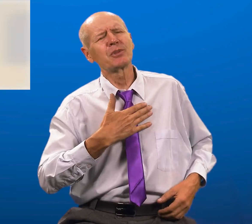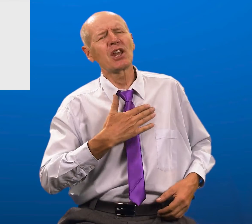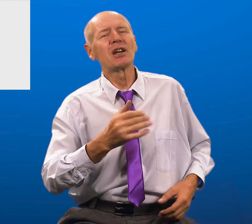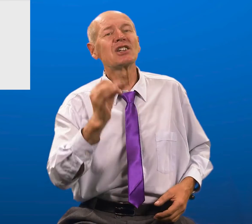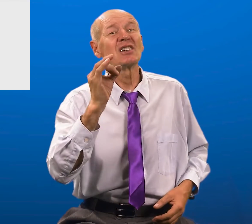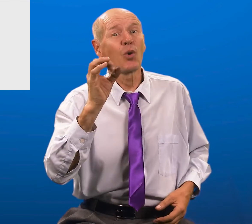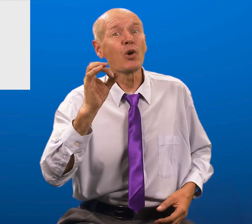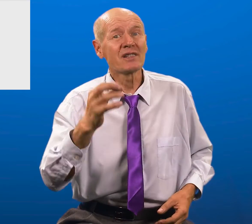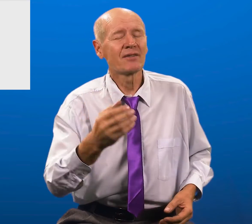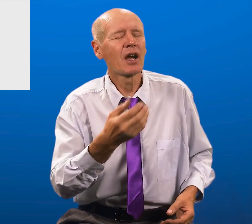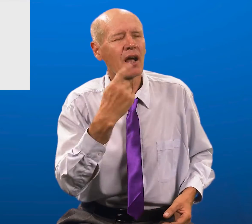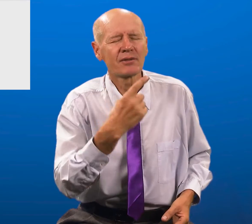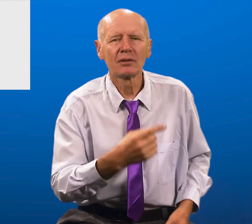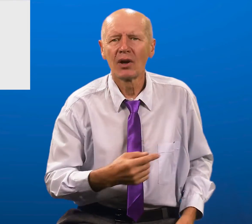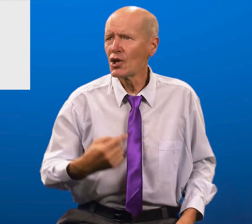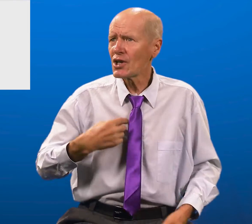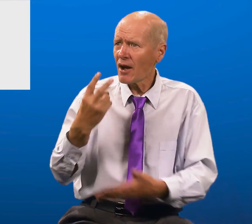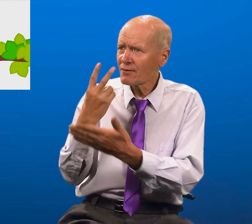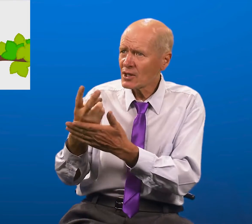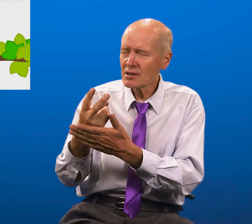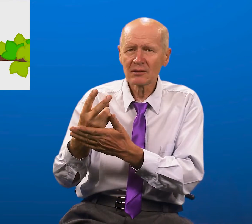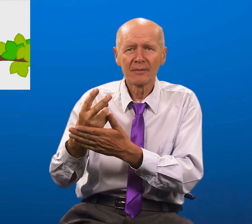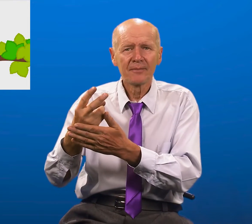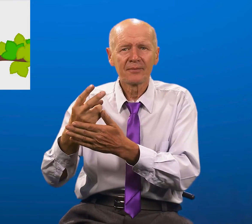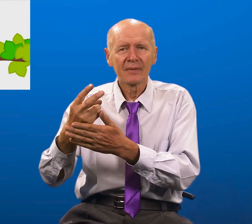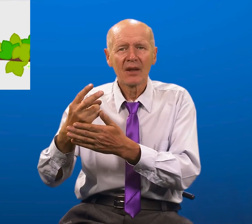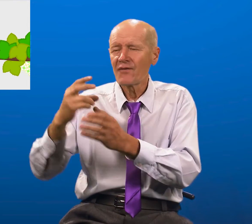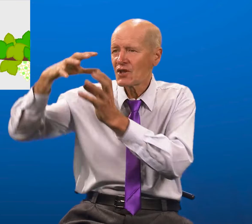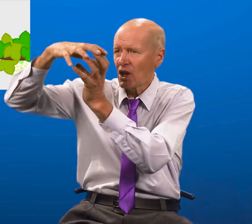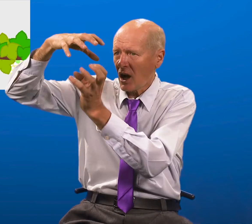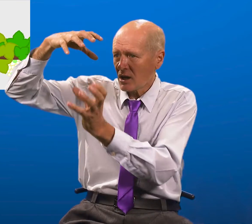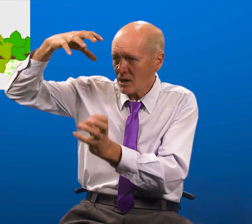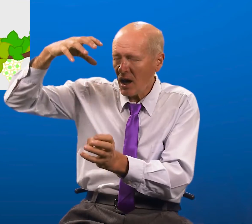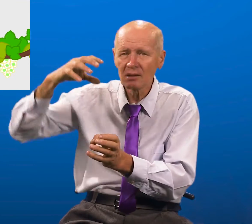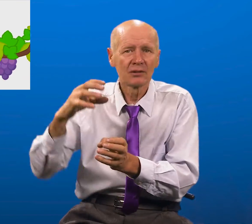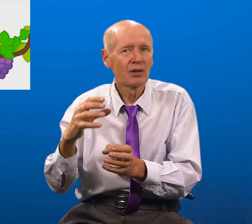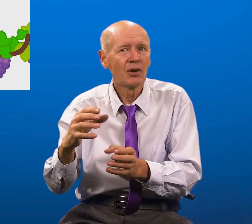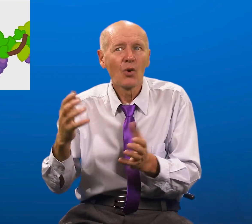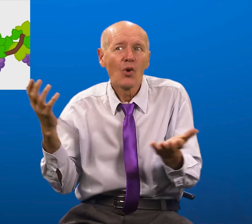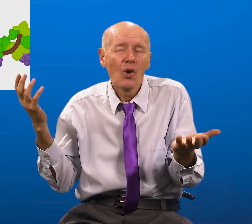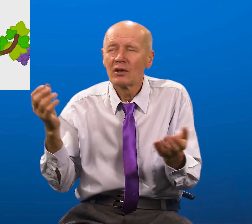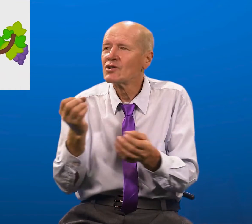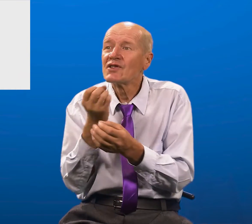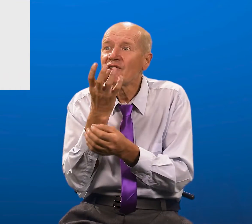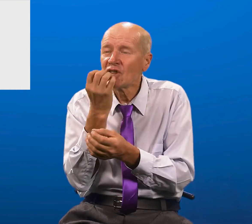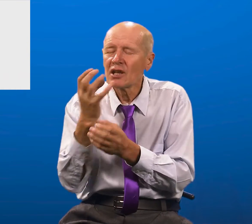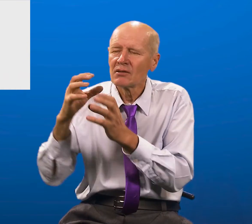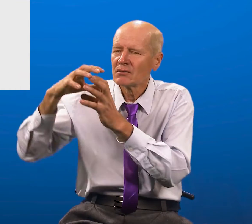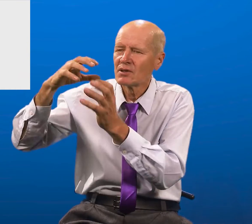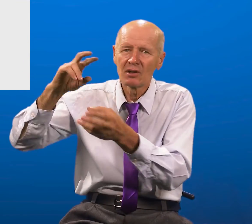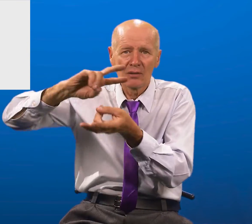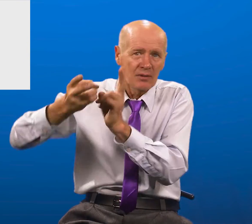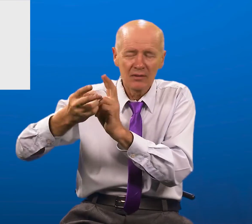Я видел виноградную лозу с тремя ветвями. Она расцвела, и цветы превратились в гроздья винограда. Я